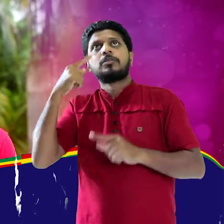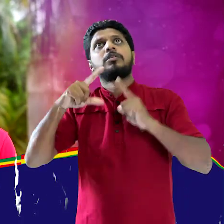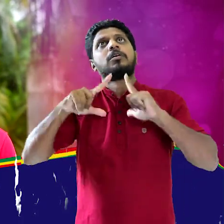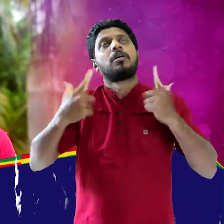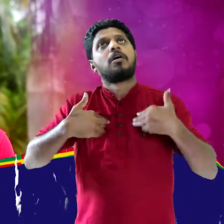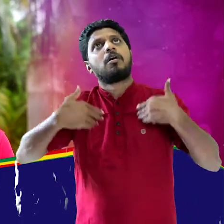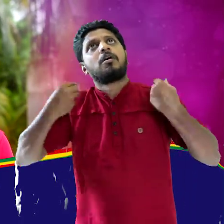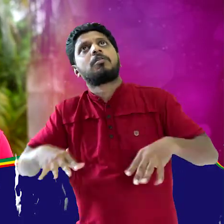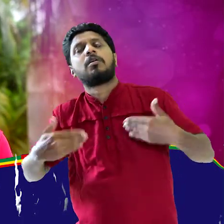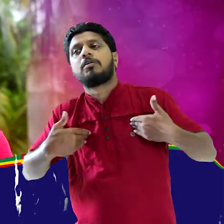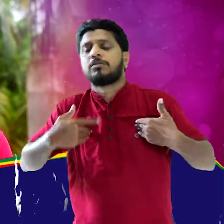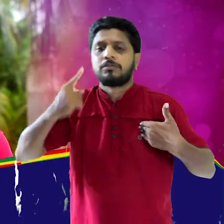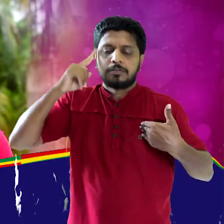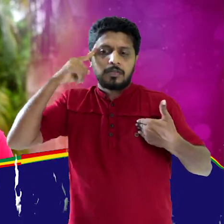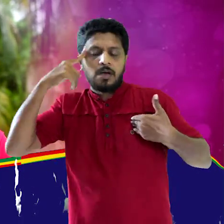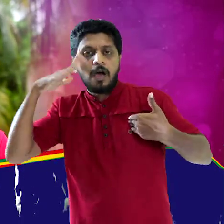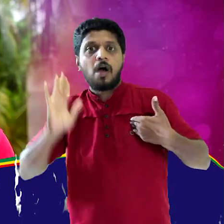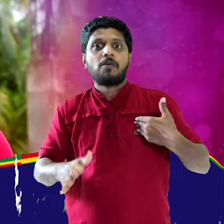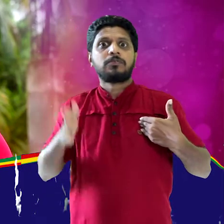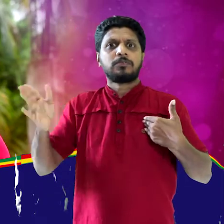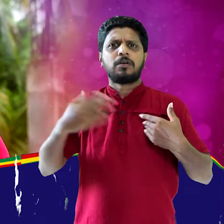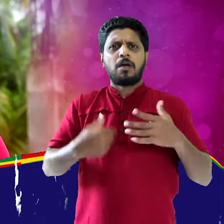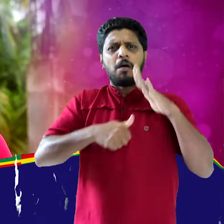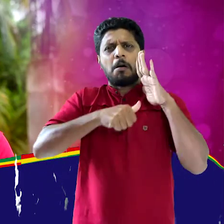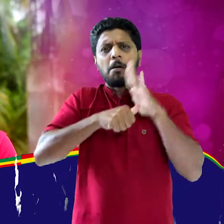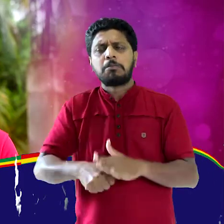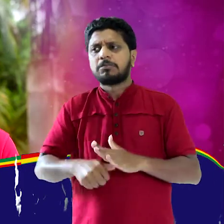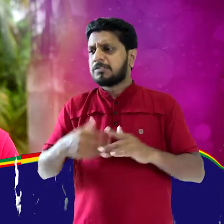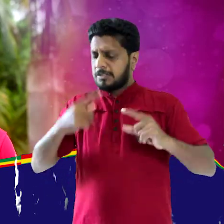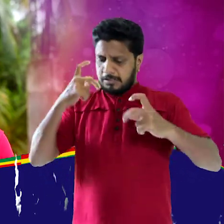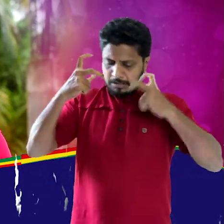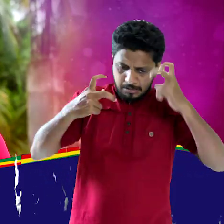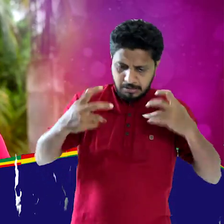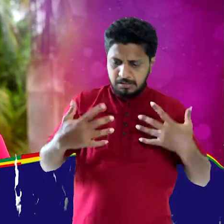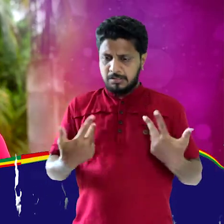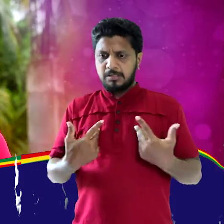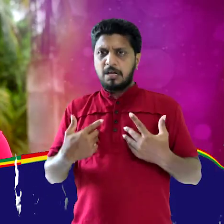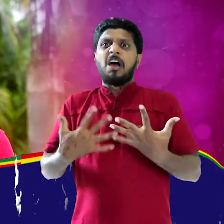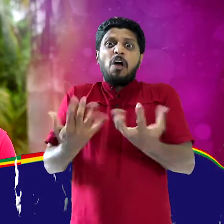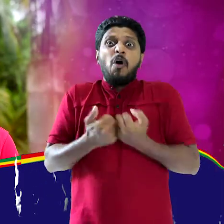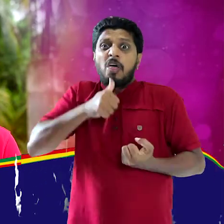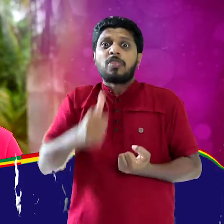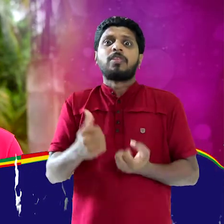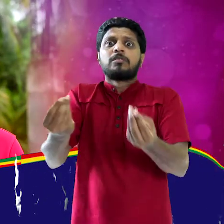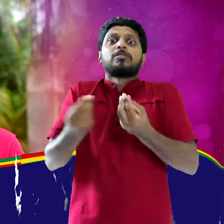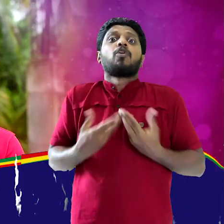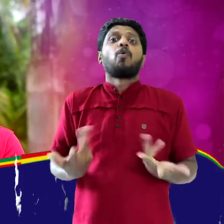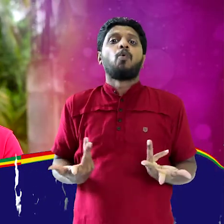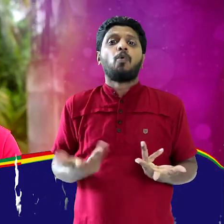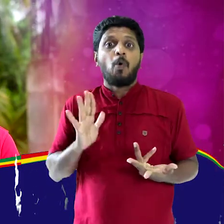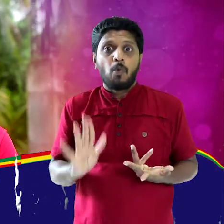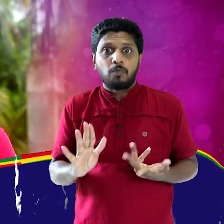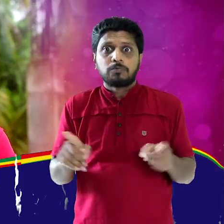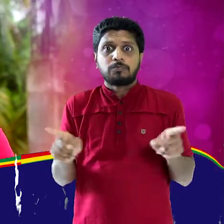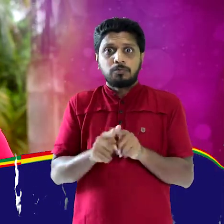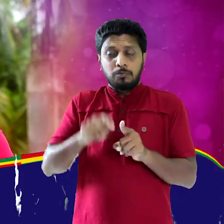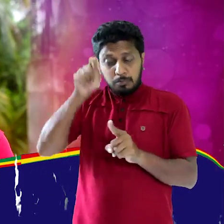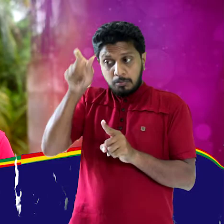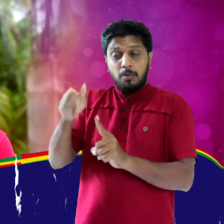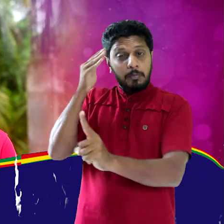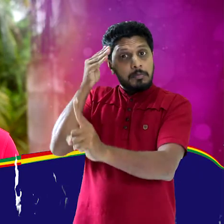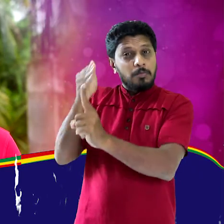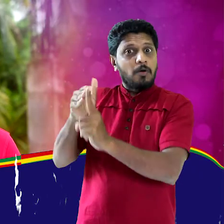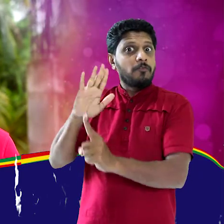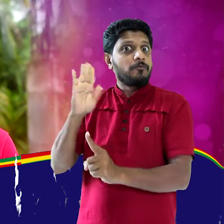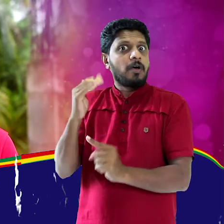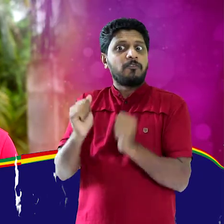ඉන්නවා. ඒ අසරණභාවයෙන් ගැලවෙන්න ඔවුන්ගේ හැකියාවන් තුළ ඔවුන්ට යම් සාධාරණක් ඉෂ්ට වෙන්න ඕන. ඔවුන් වෙනුවෙන් වෙච්ච විශේෂ වැඩපිළිවෙළක් ක්‍රියාත්මක